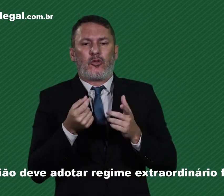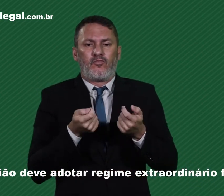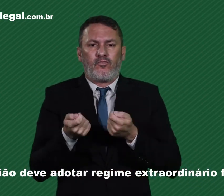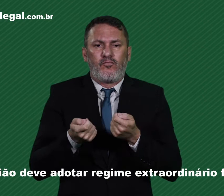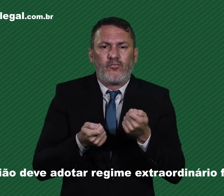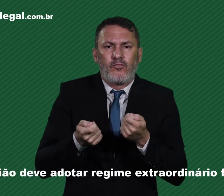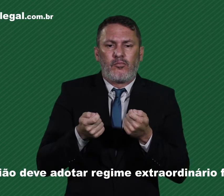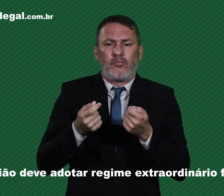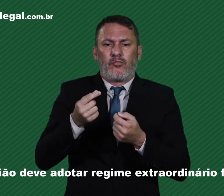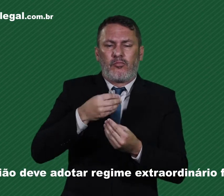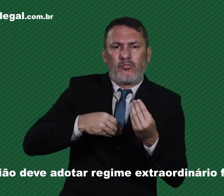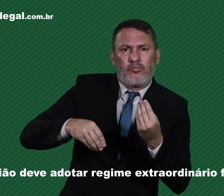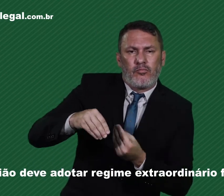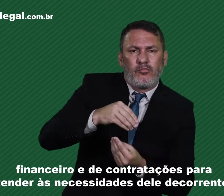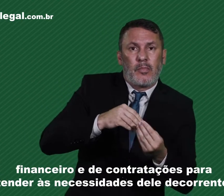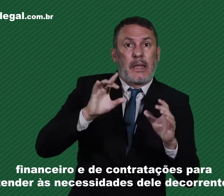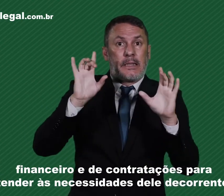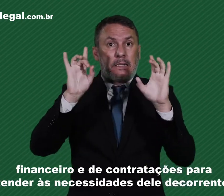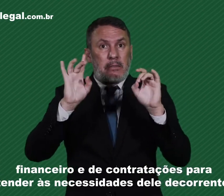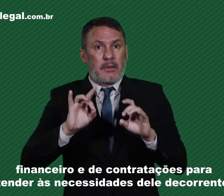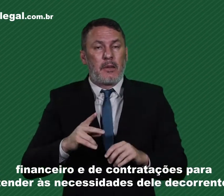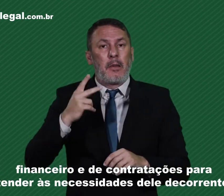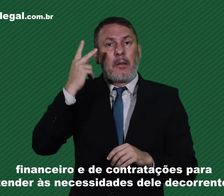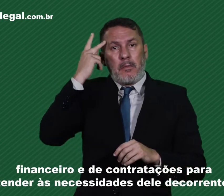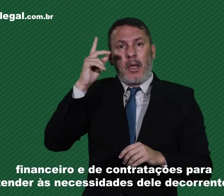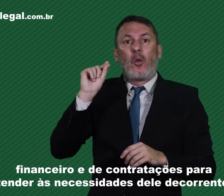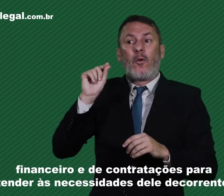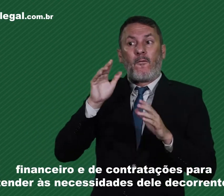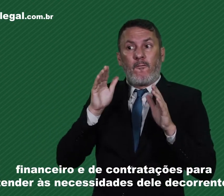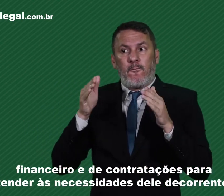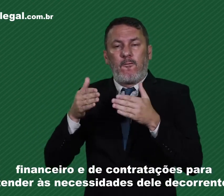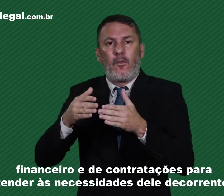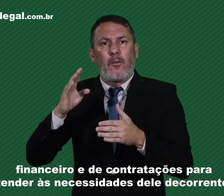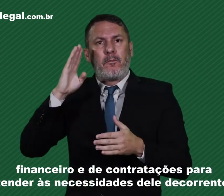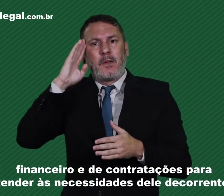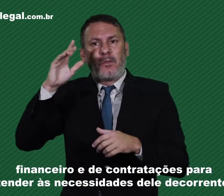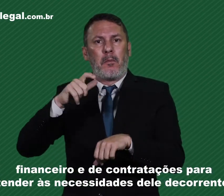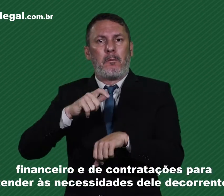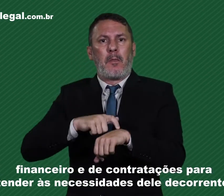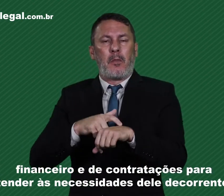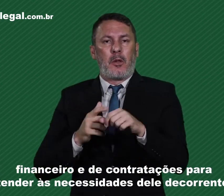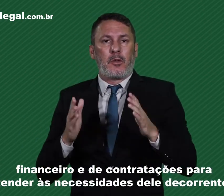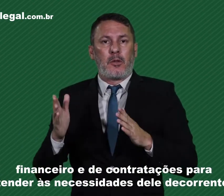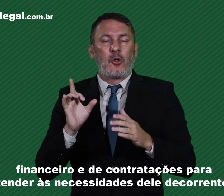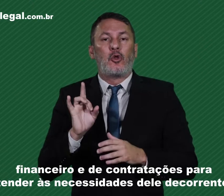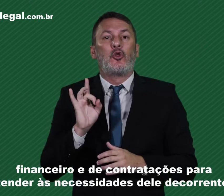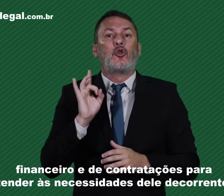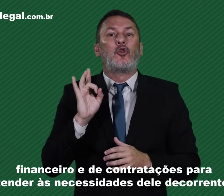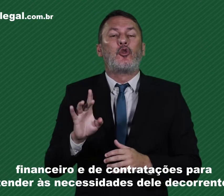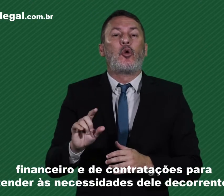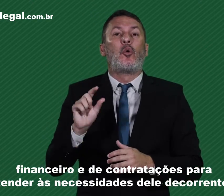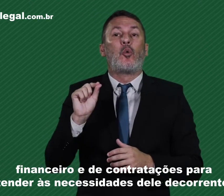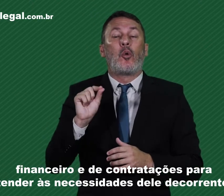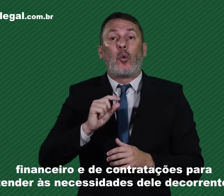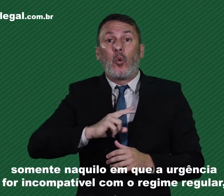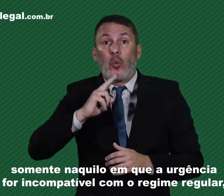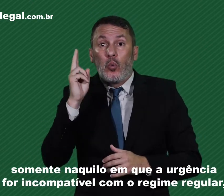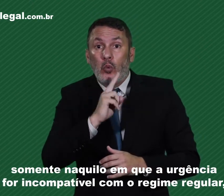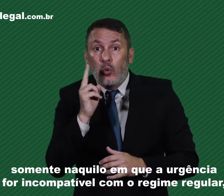regime extraordinário fiscal financeiro e de contratações para atender as necessidades dele decorrentes